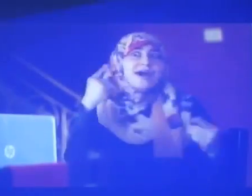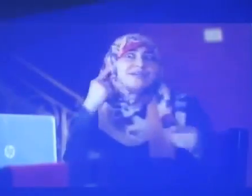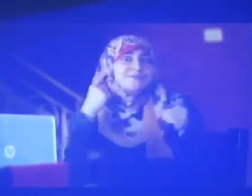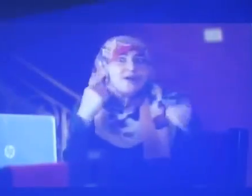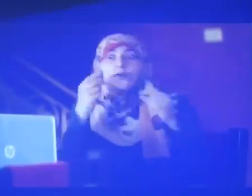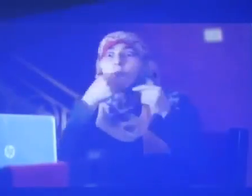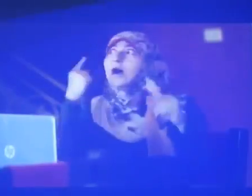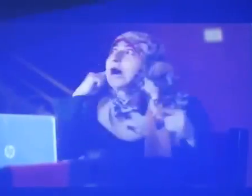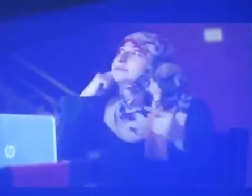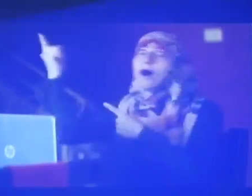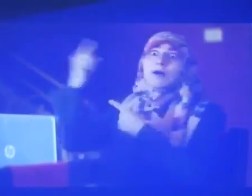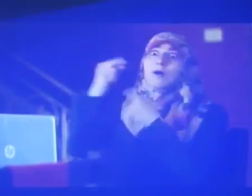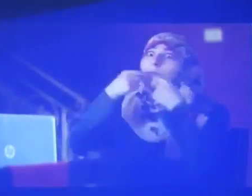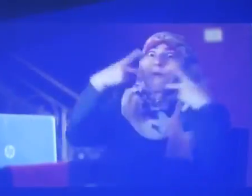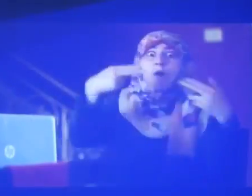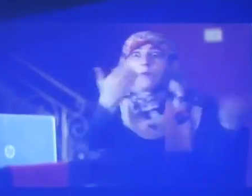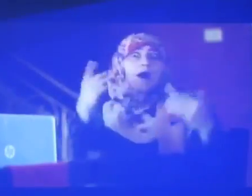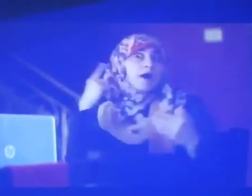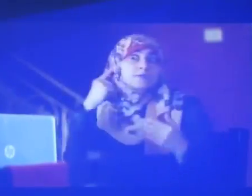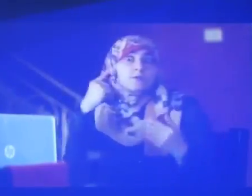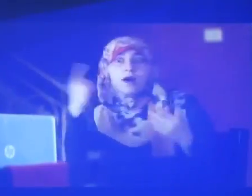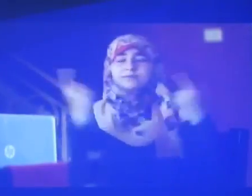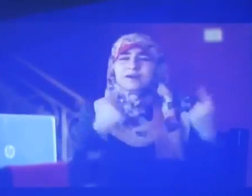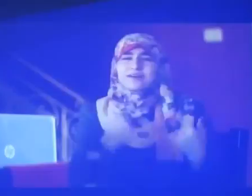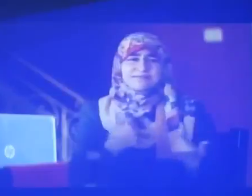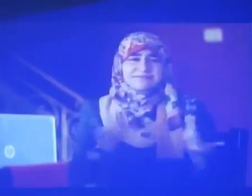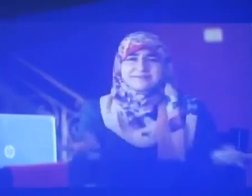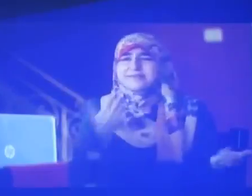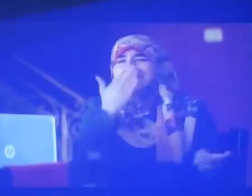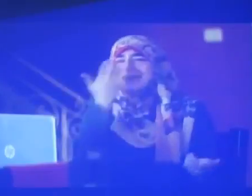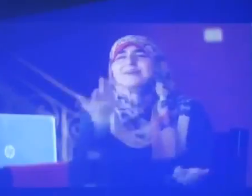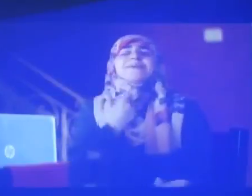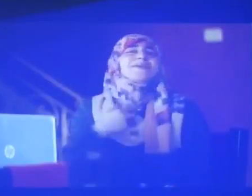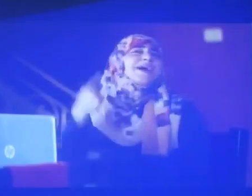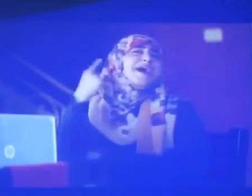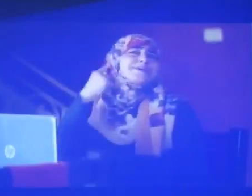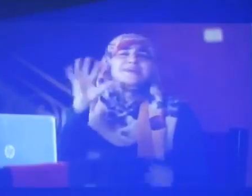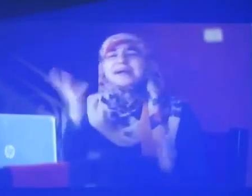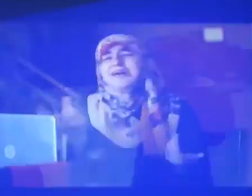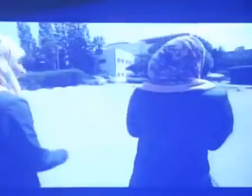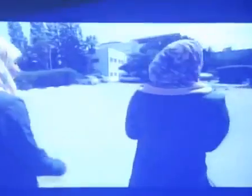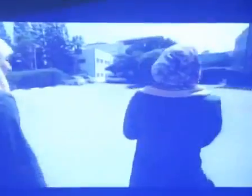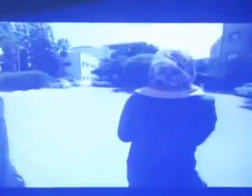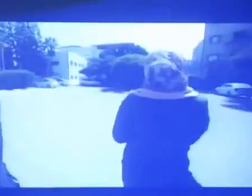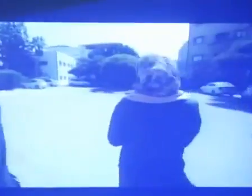يسمعوا شغلات لذيذة. أما إحنا أنا كان نفسي أعرف شو بيسمعوا أو إيش اللي بيسمعوا، شو الحلو اللي كانوا بيسمعوا.